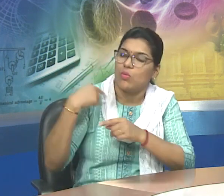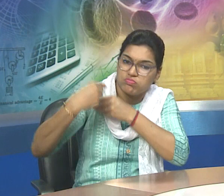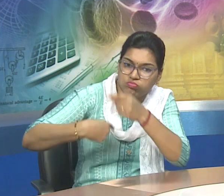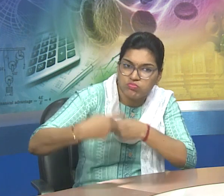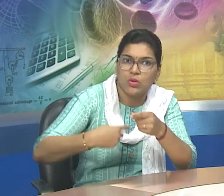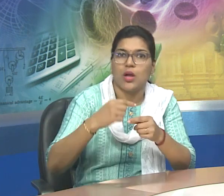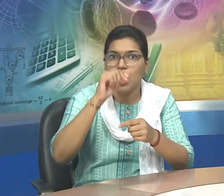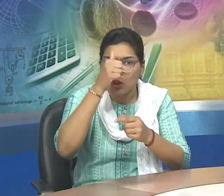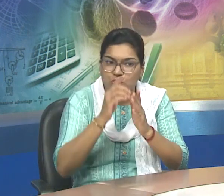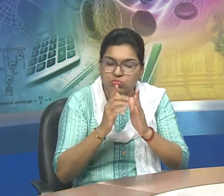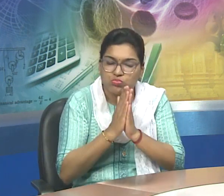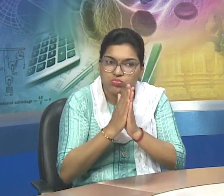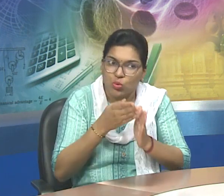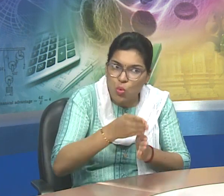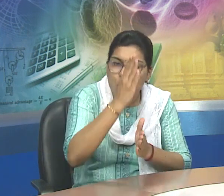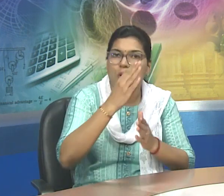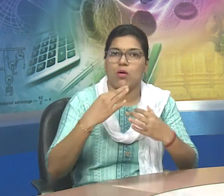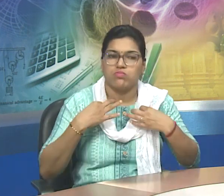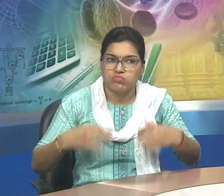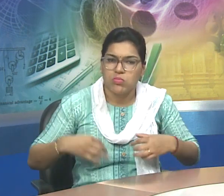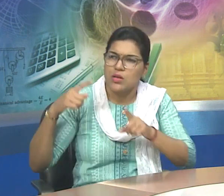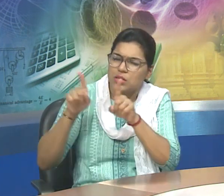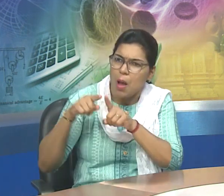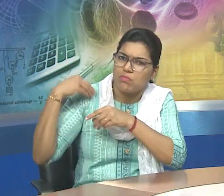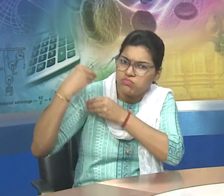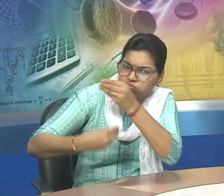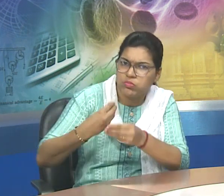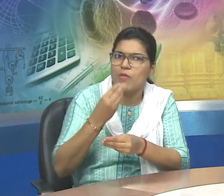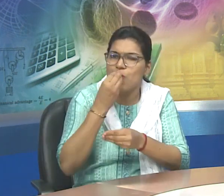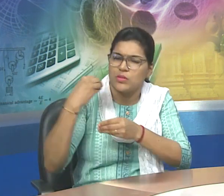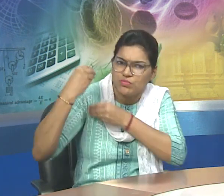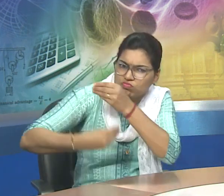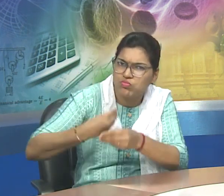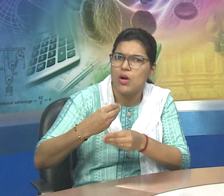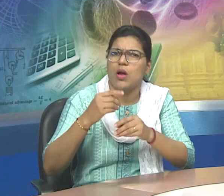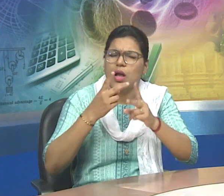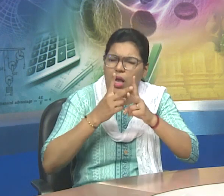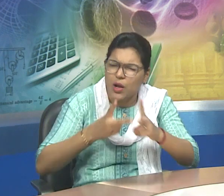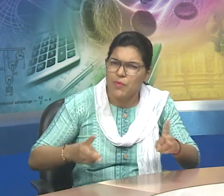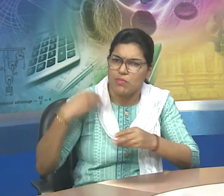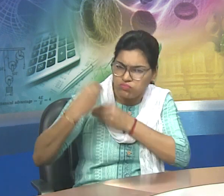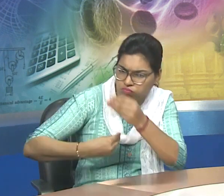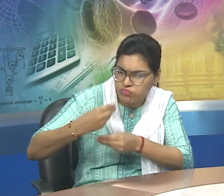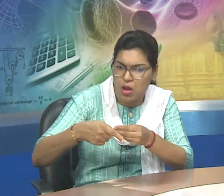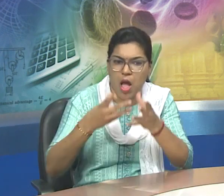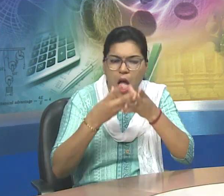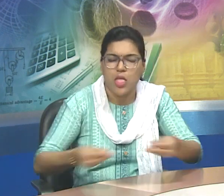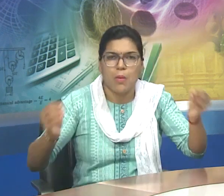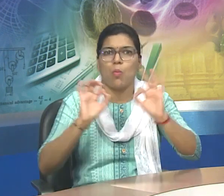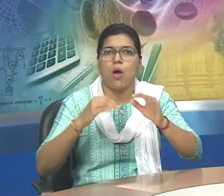हैं। जैसे हम लोग अपने माता पिता को देखते हैं, उनकी अनुसार, उनकी बातों के अनुसार हम अलग अलग बातों को,